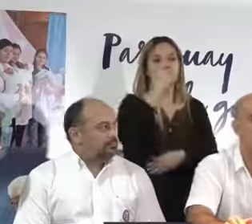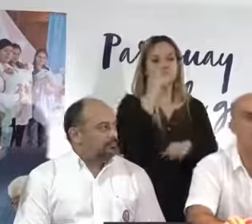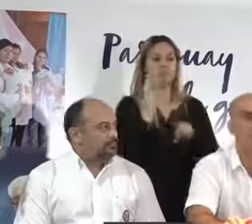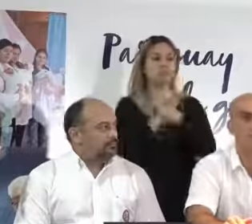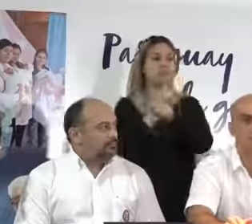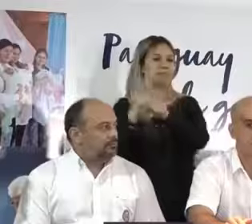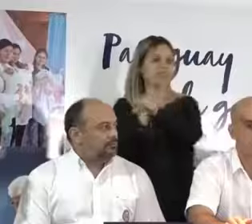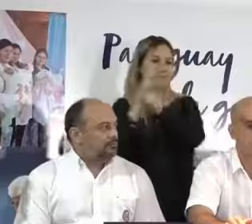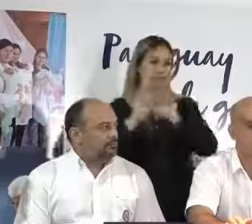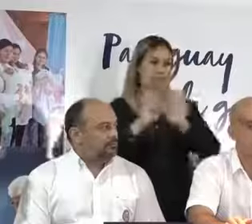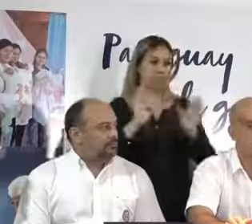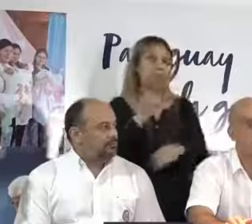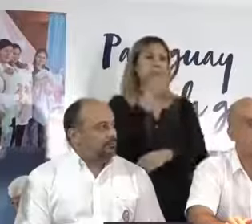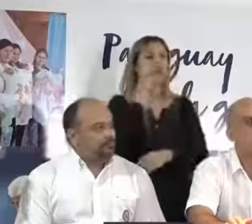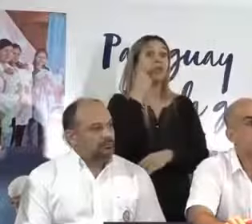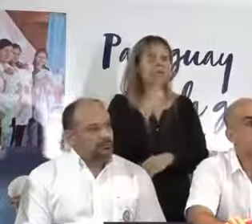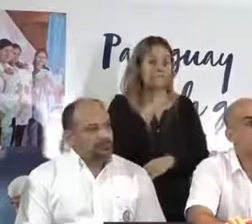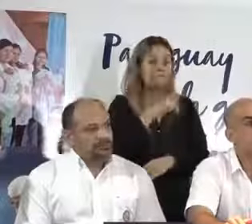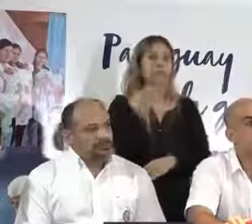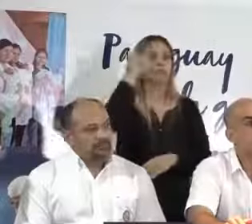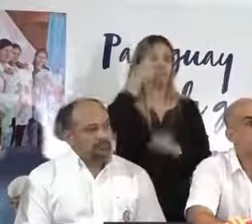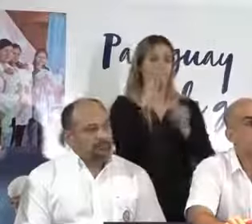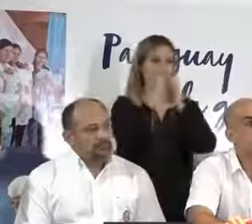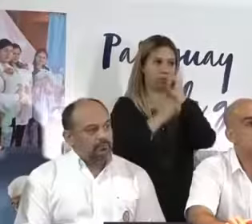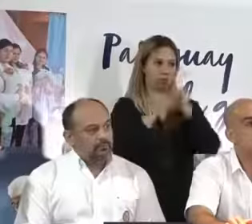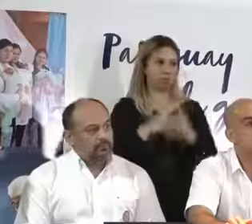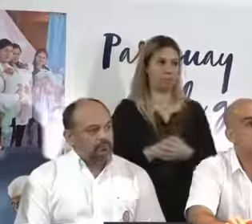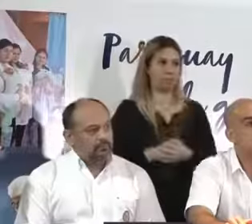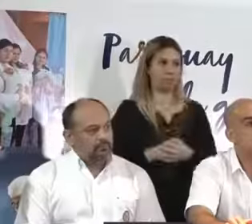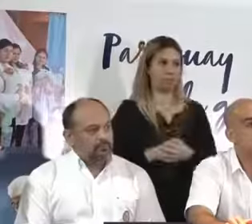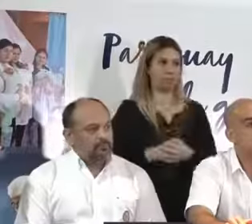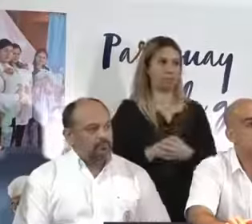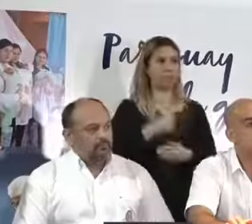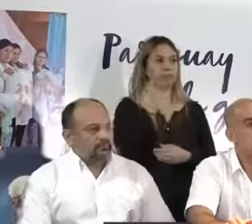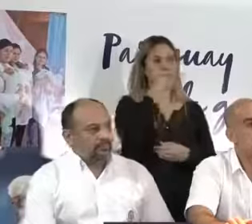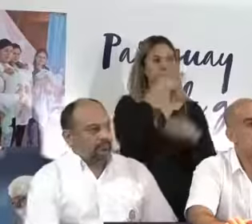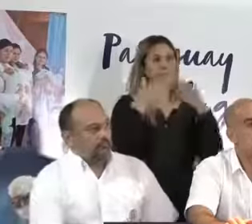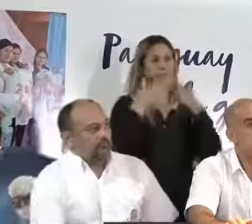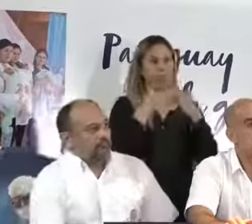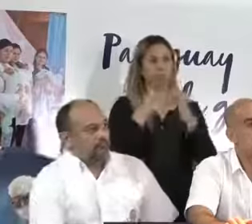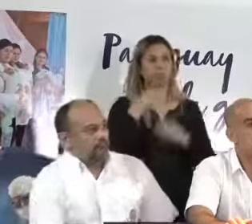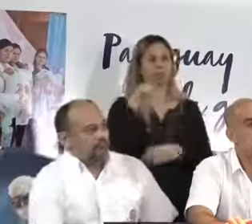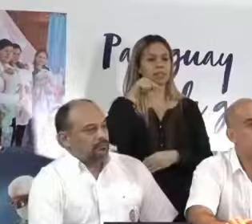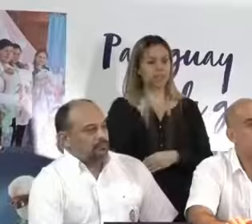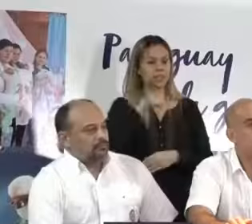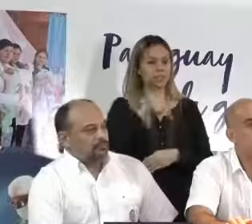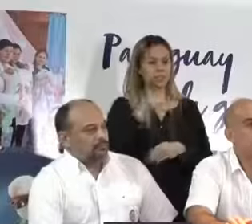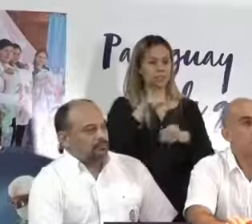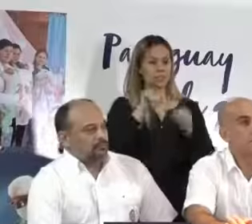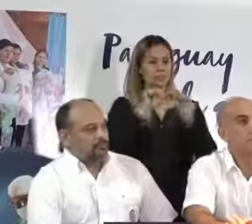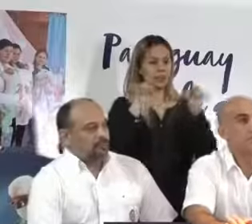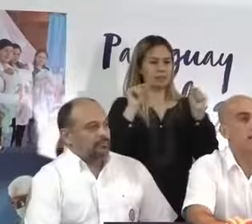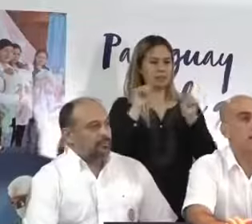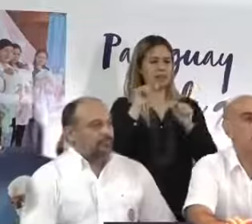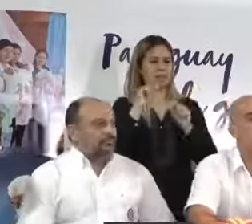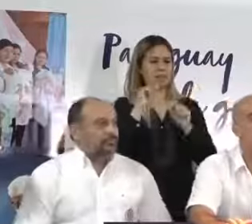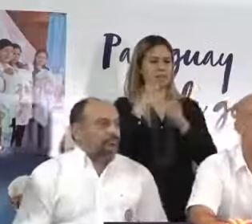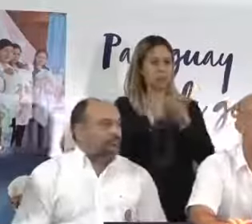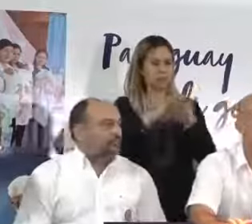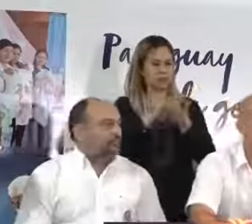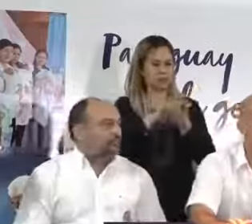necesario. Ministro, ayer comunicaban un caso en estudio. ¿Es este o el que corresponde a Tailandia?